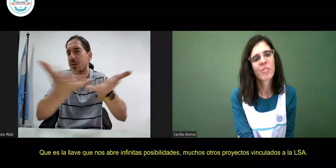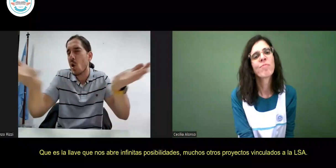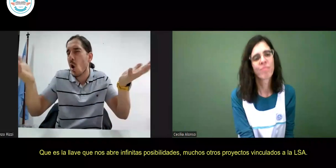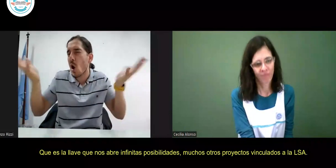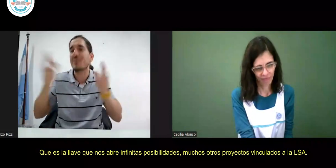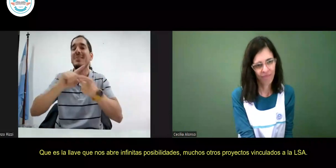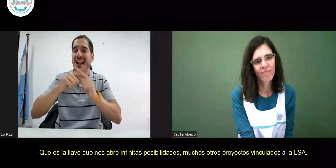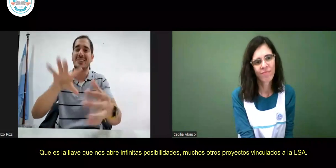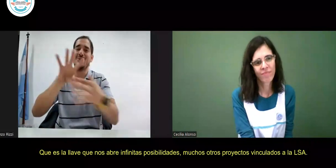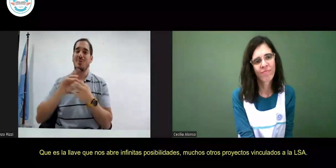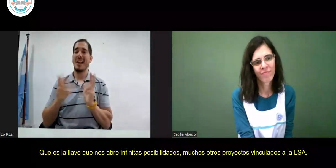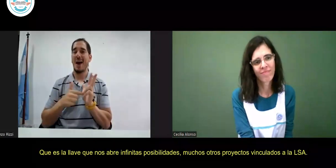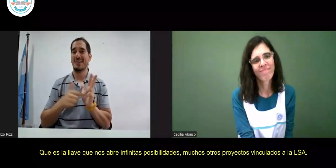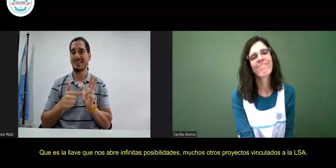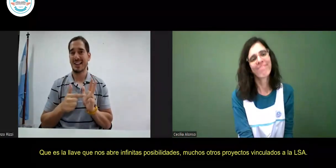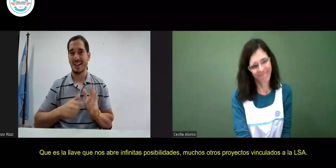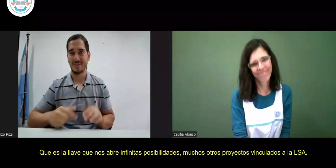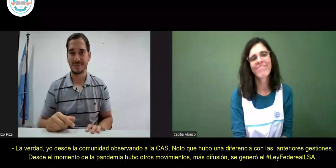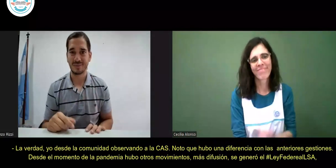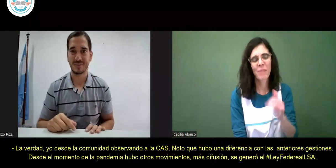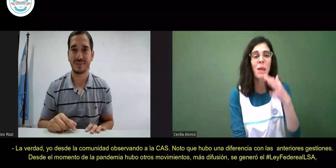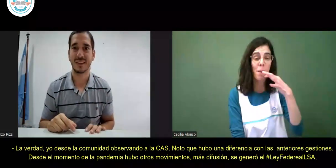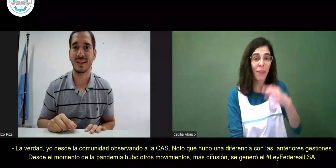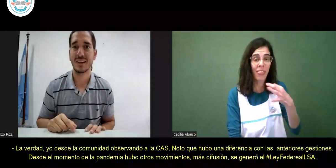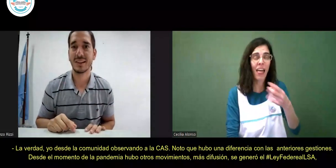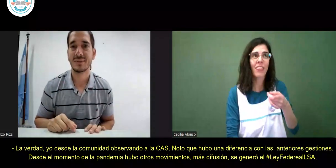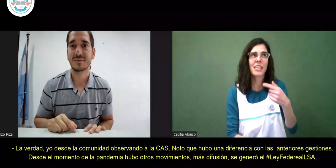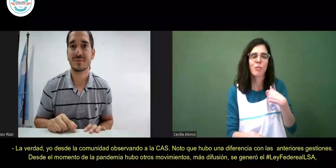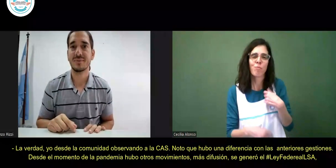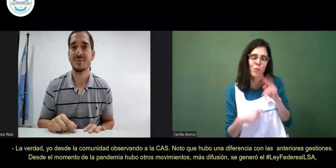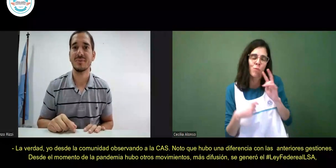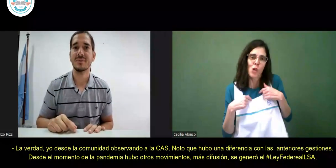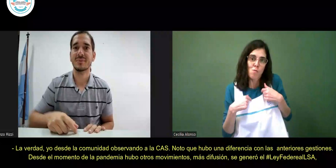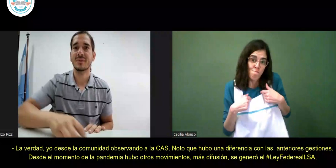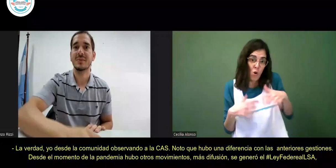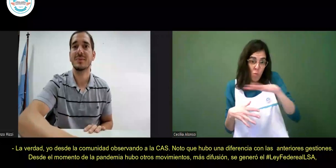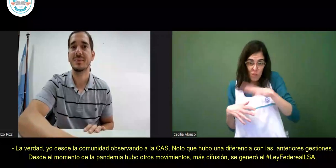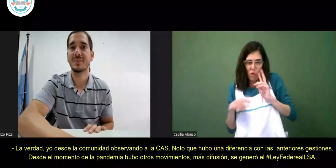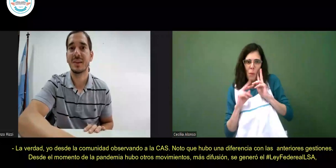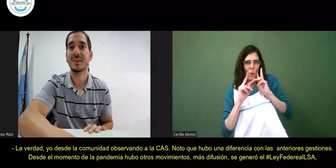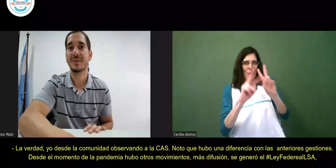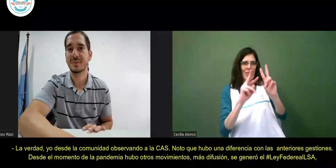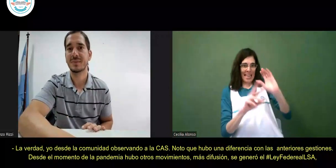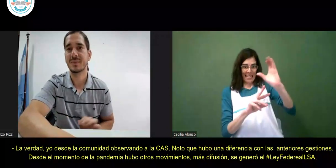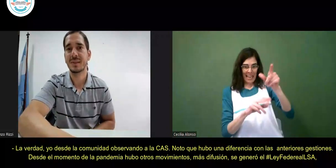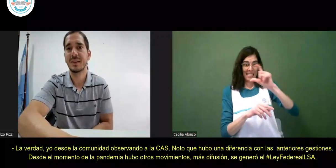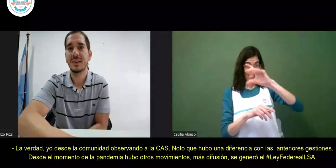otros proyectos vinculados a la lengua de señas. La verdad, yo desde la comunidad observando a la